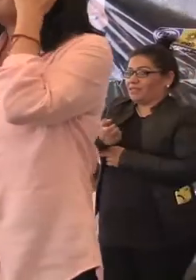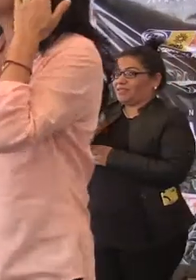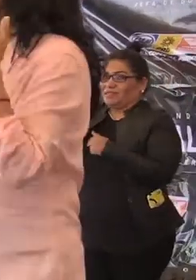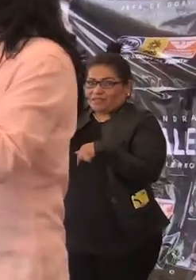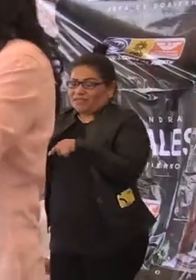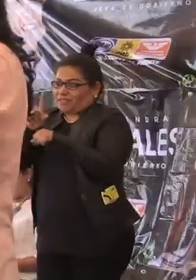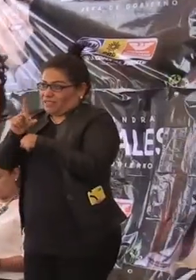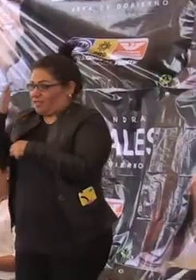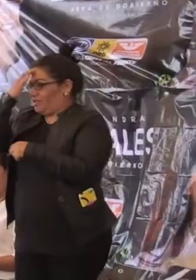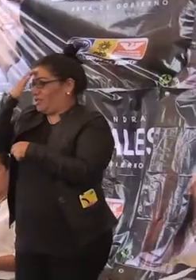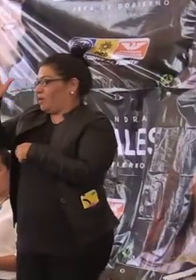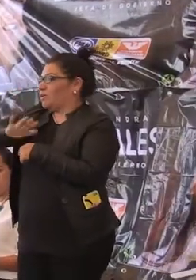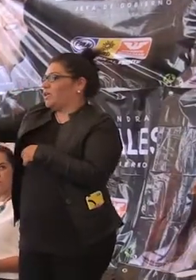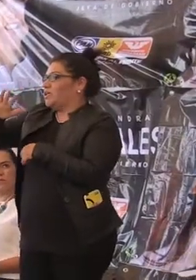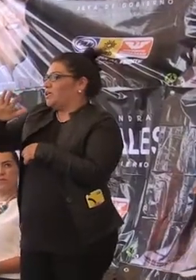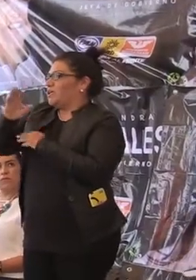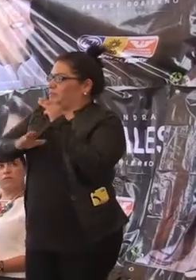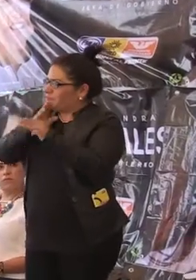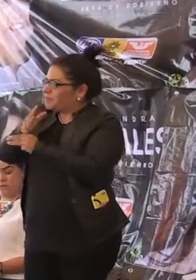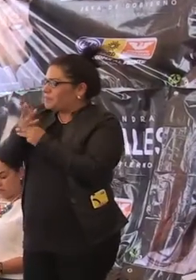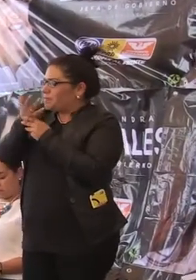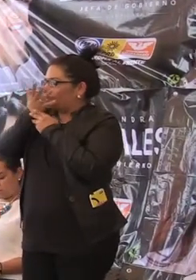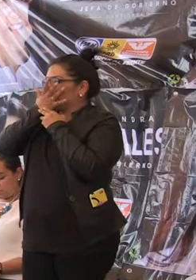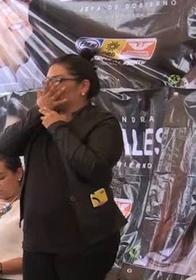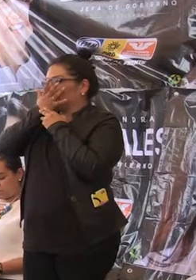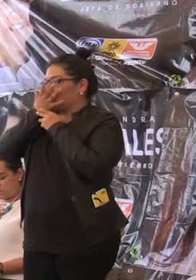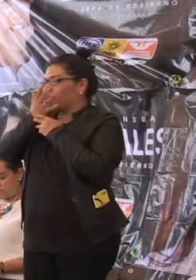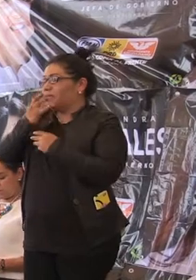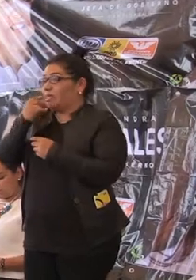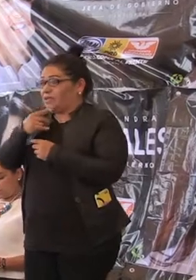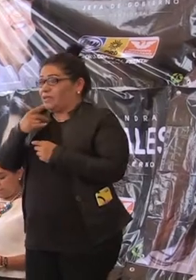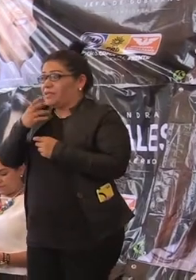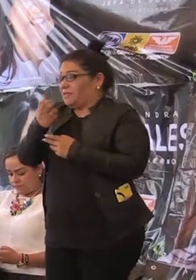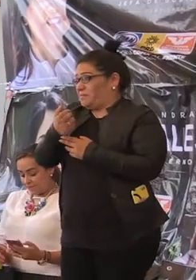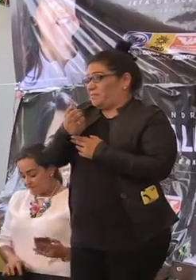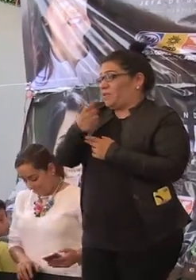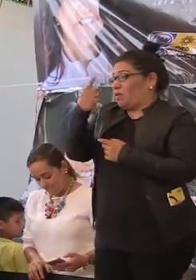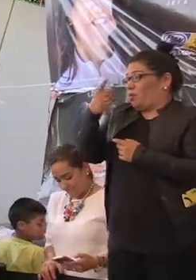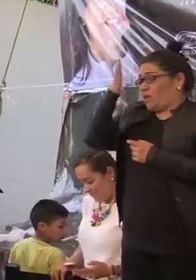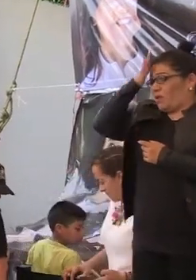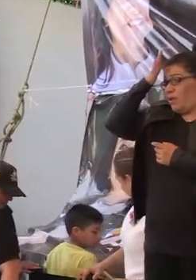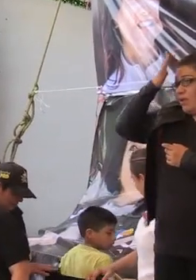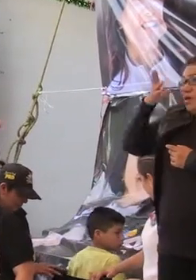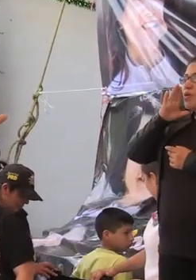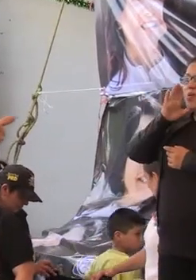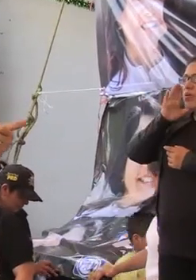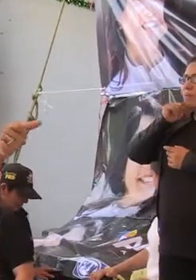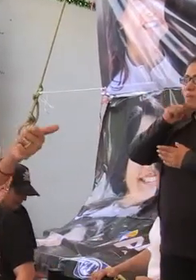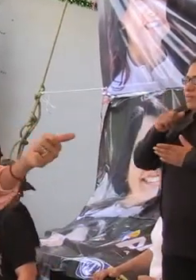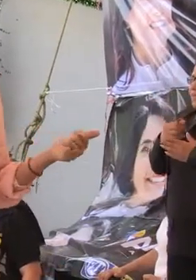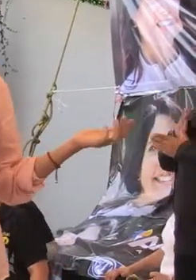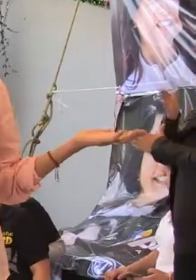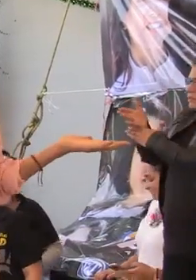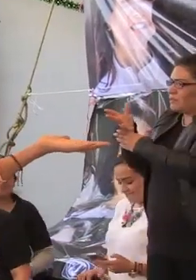hoy es conocido por todo mundo es muy vergonzoso. Es muy lamentable que una autoridad no pueda salir a